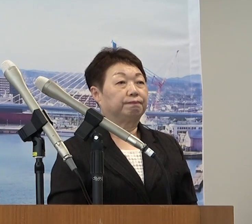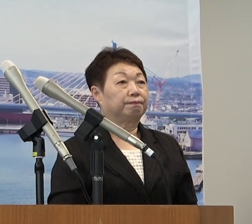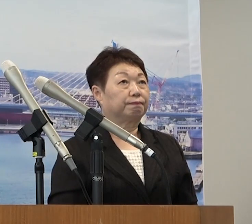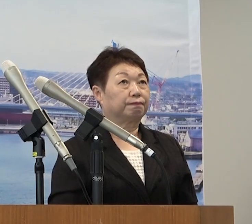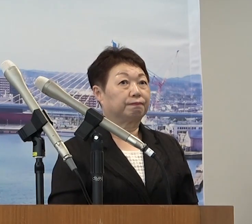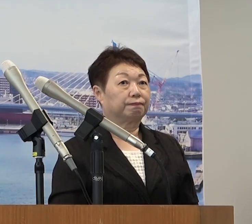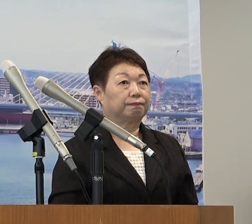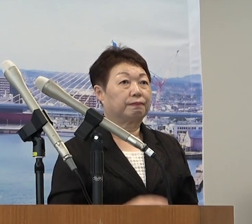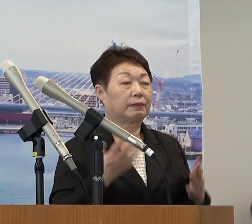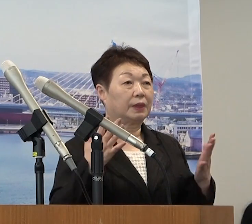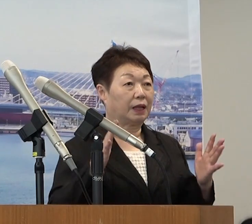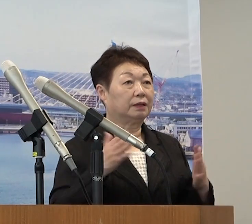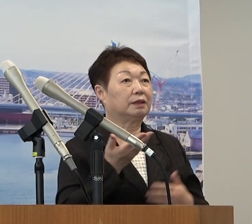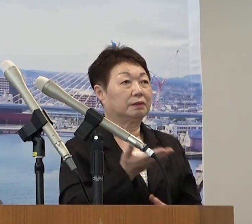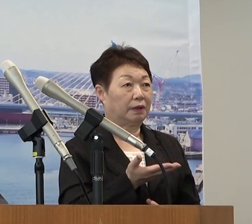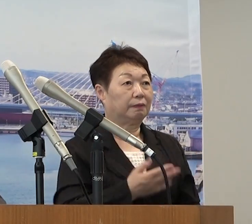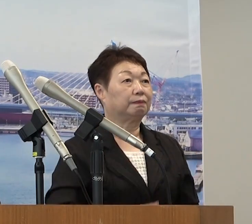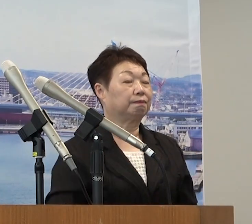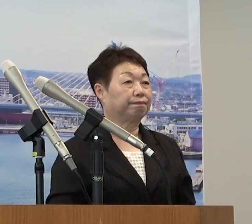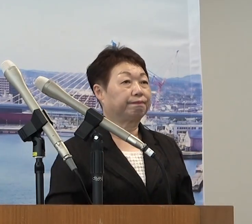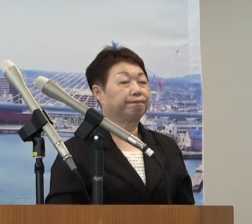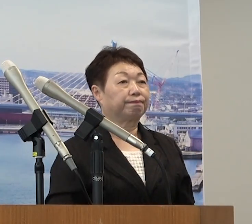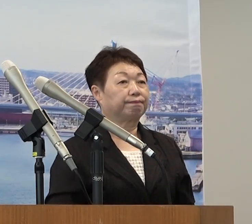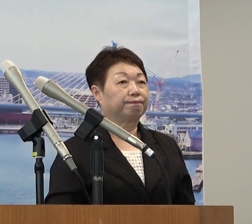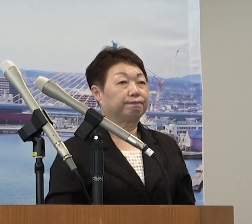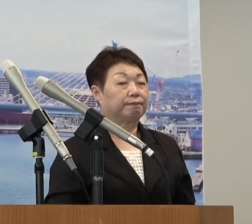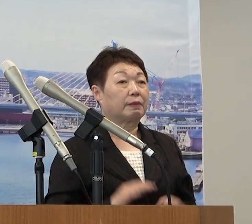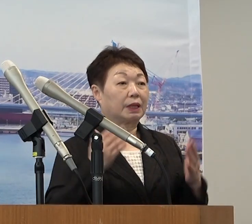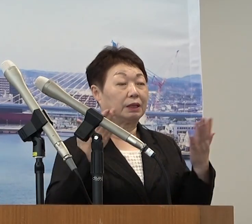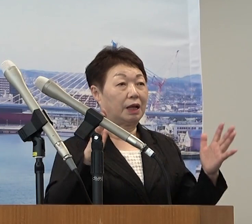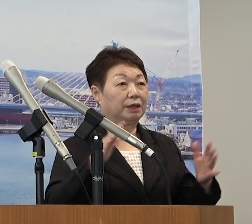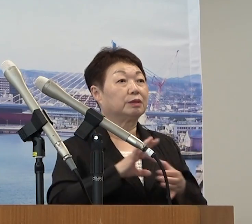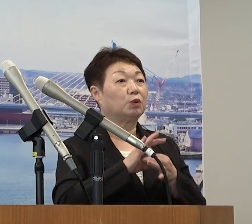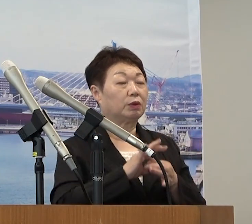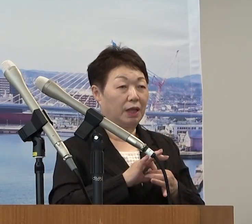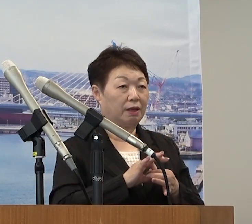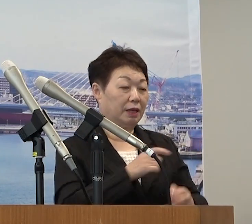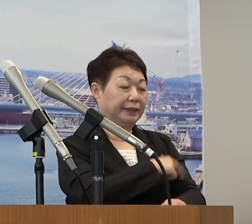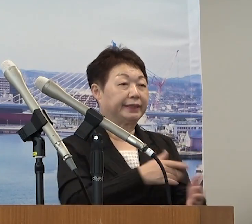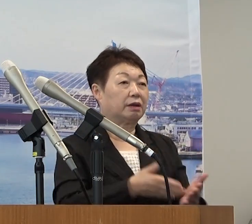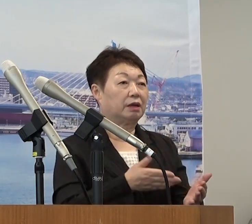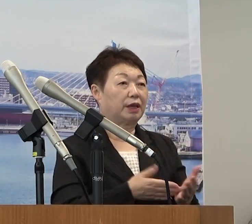よろしいでしょうか。それ